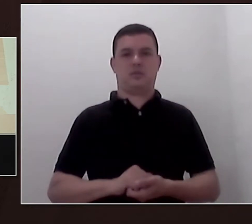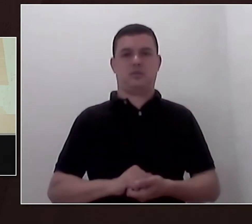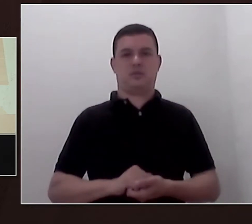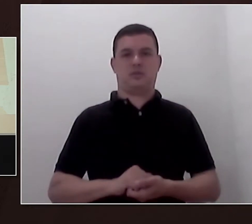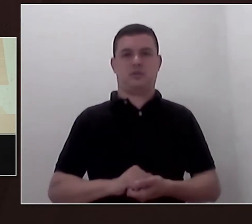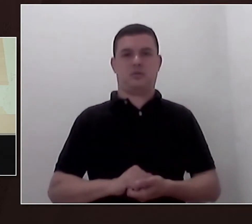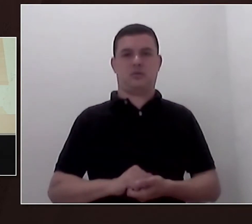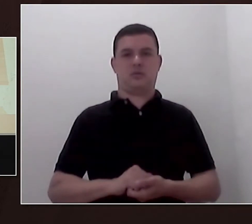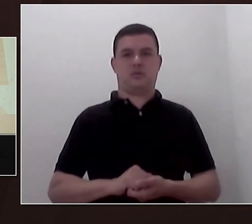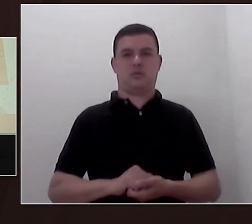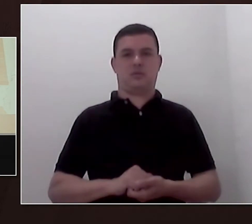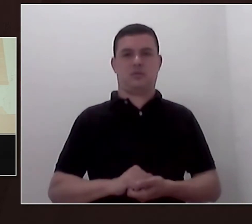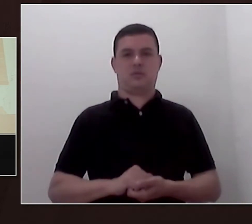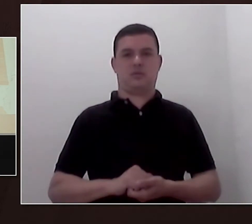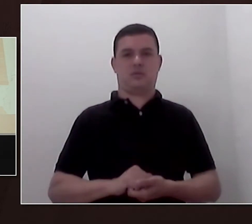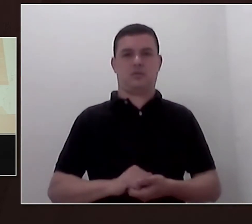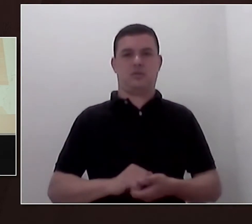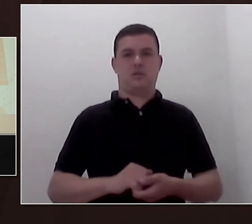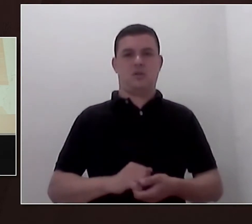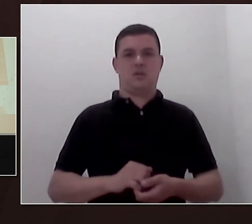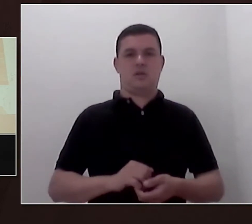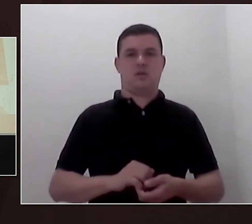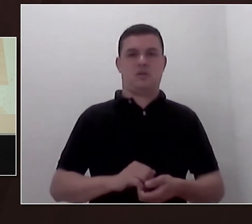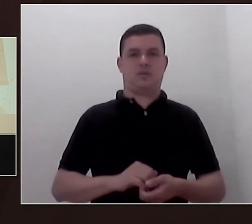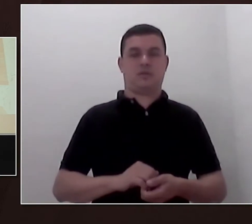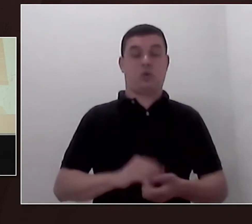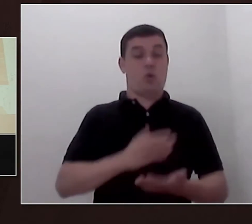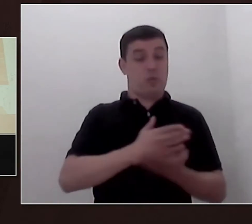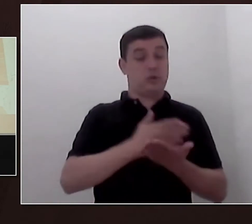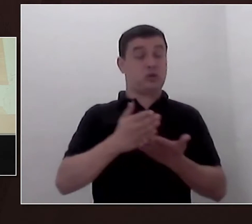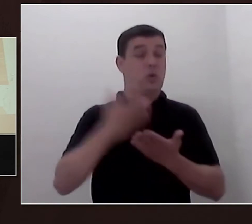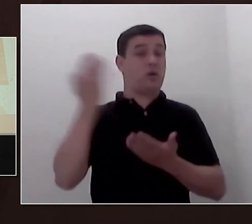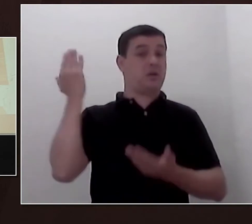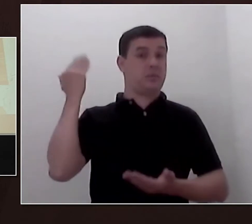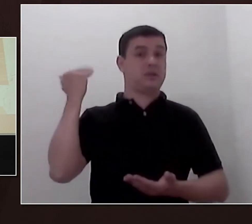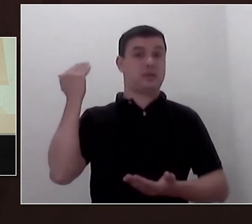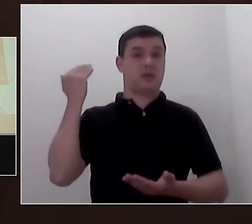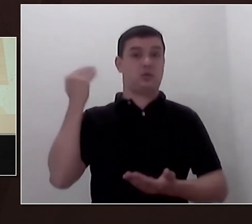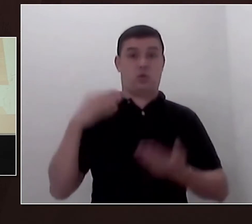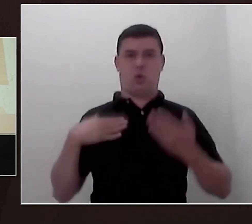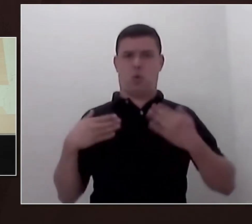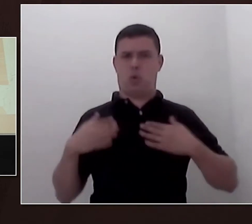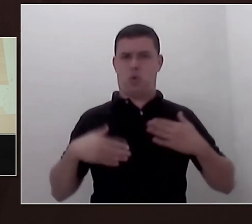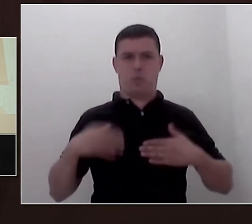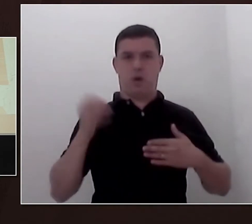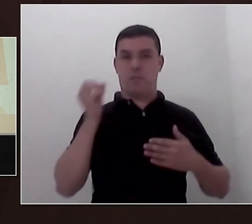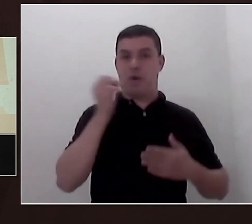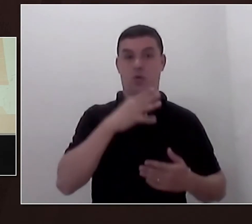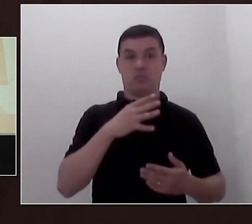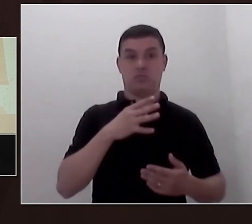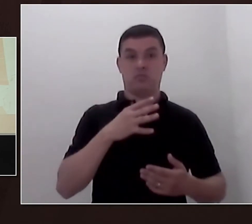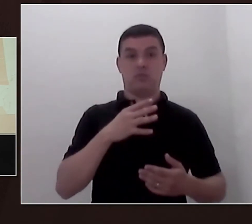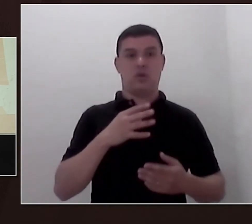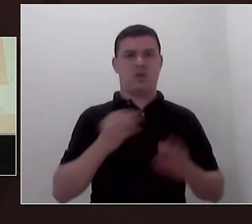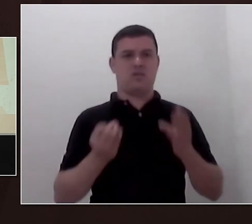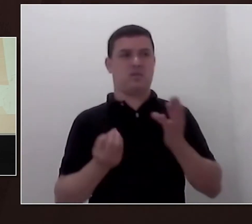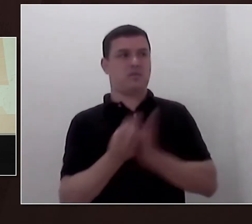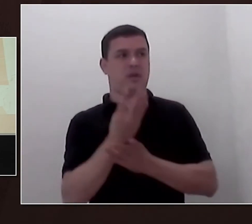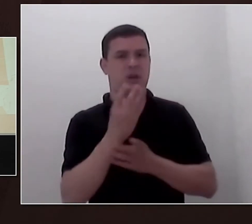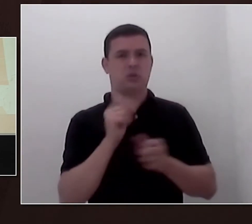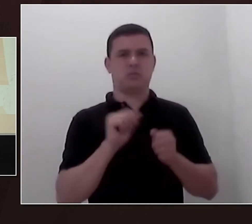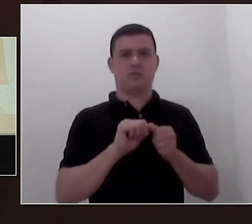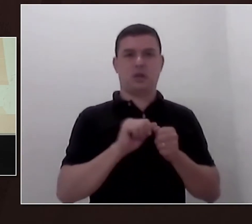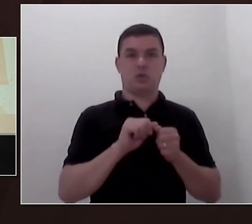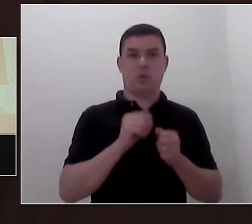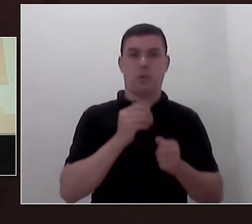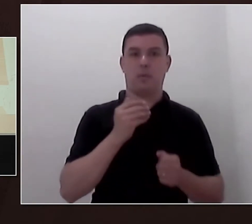Automutilação, né? E tudo isso, irmãos, vem de que o corpo é mau. O corpo, né, é intrinsecamente mau, a matéria é má,